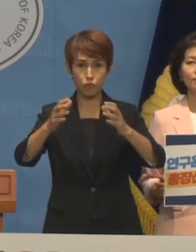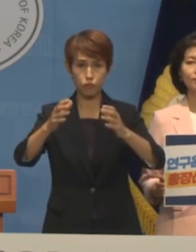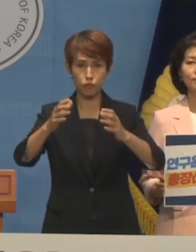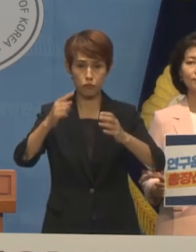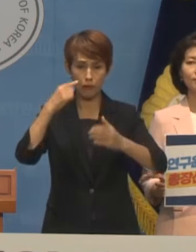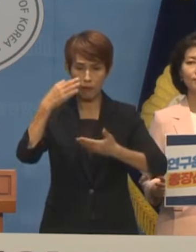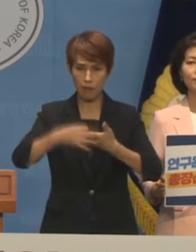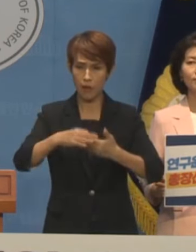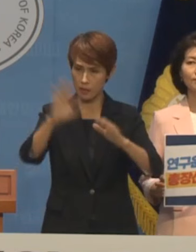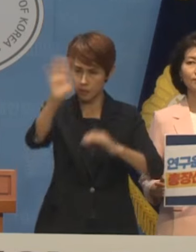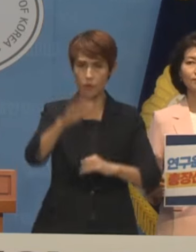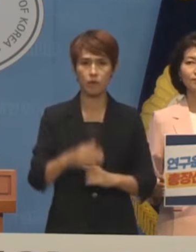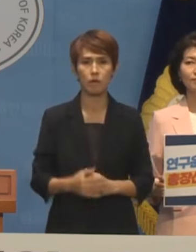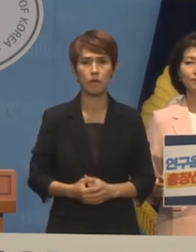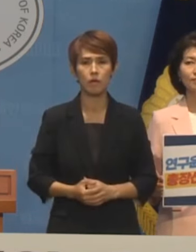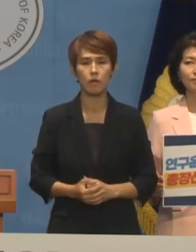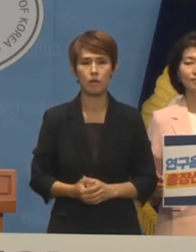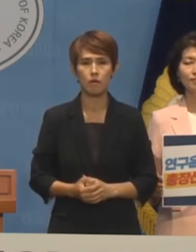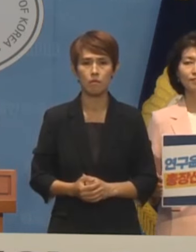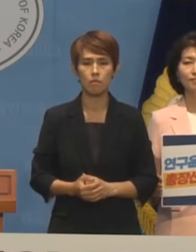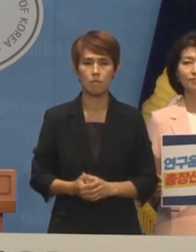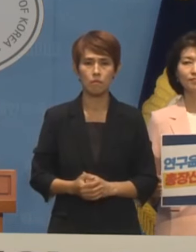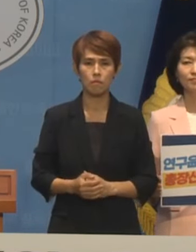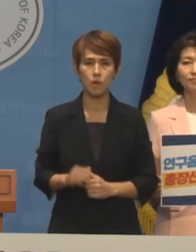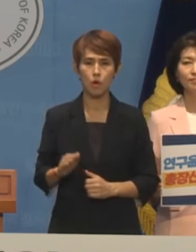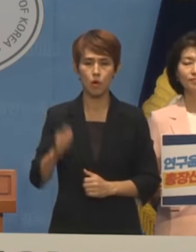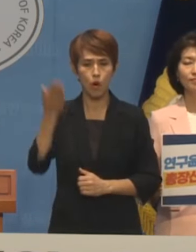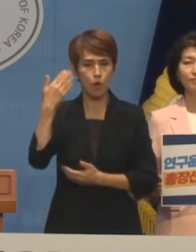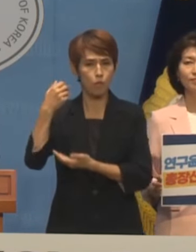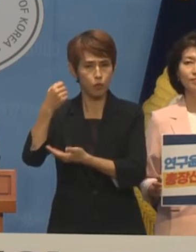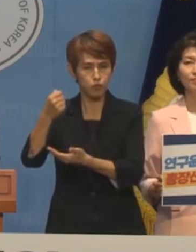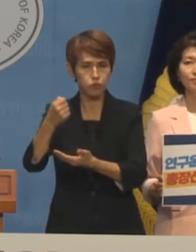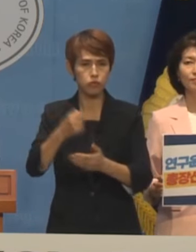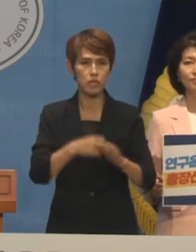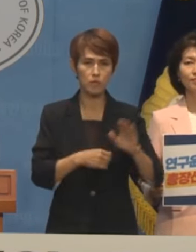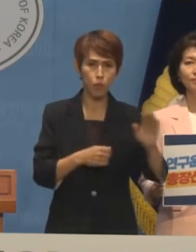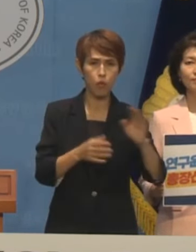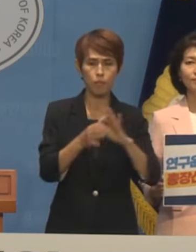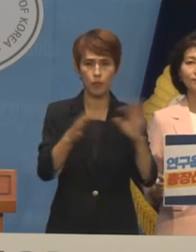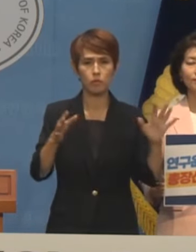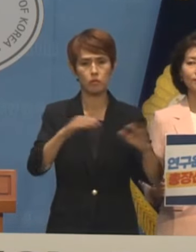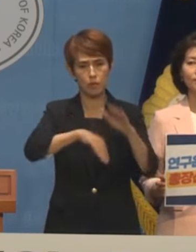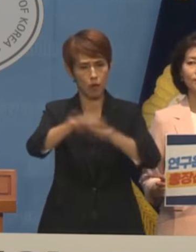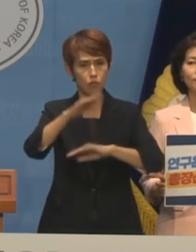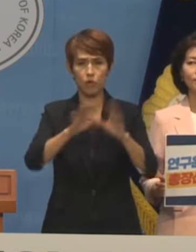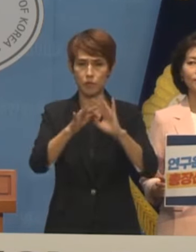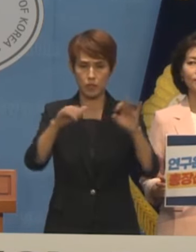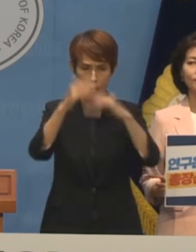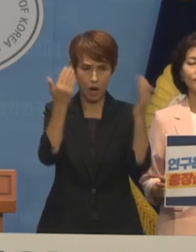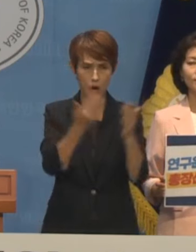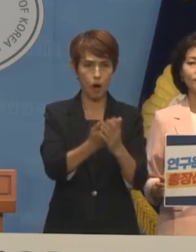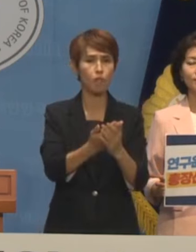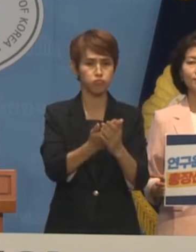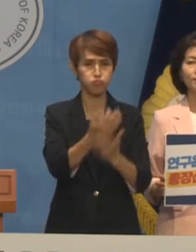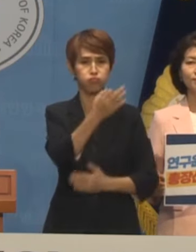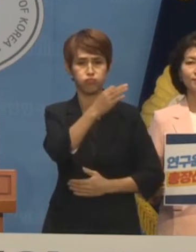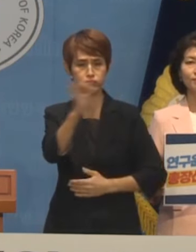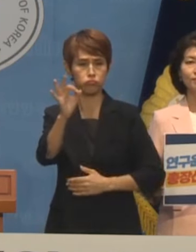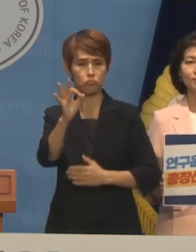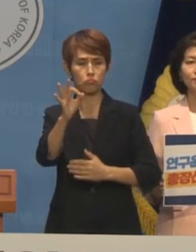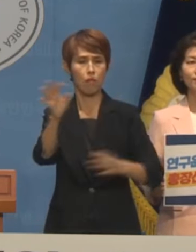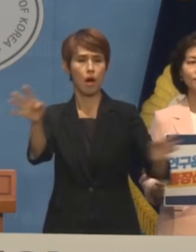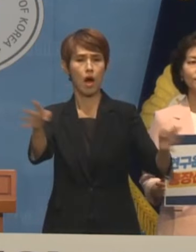집단이 아닙니다. 진보, 보수, 좌우를 떠나서 보통의 구성원이 타당하다고 인정한